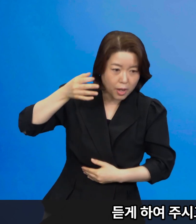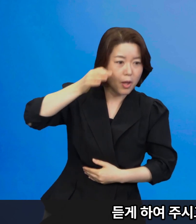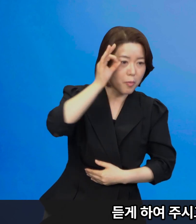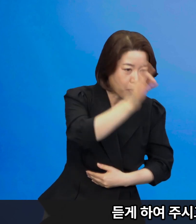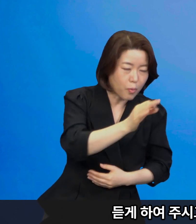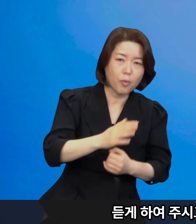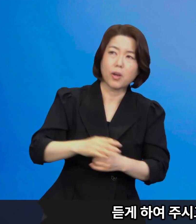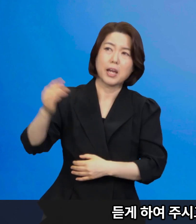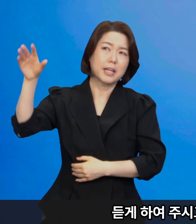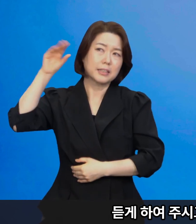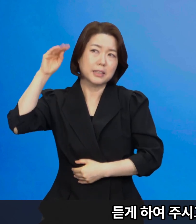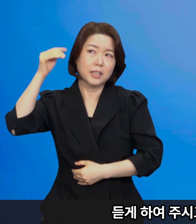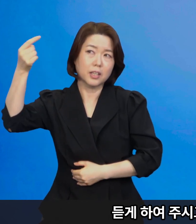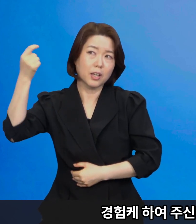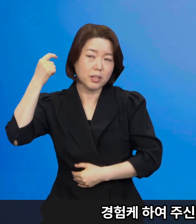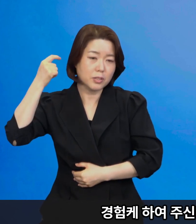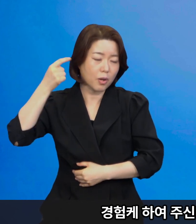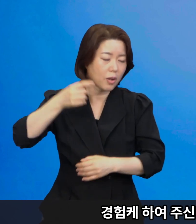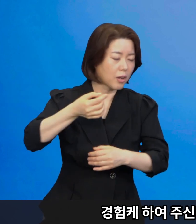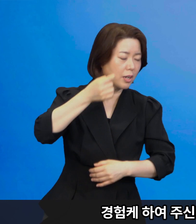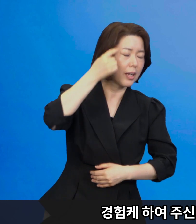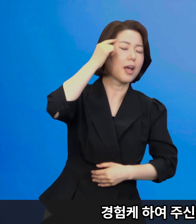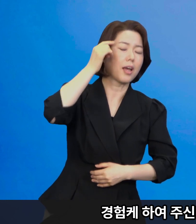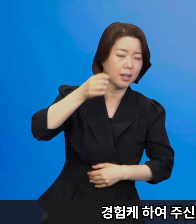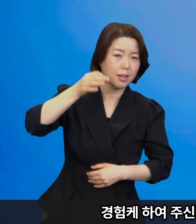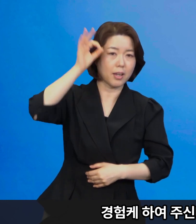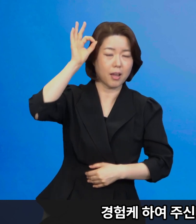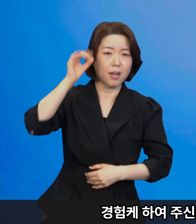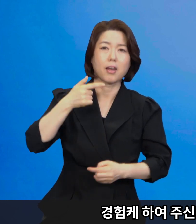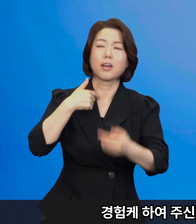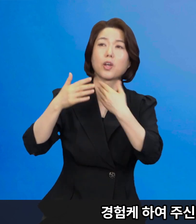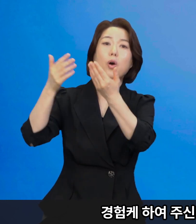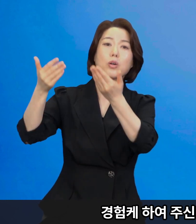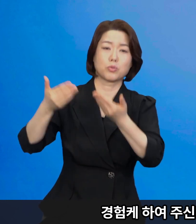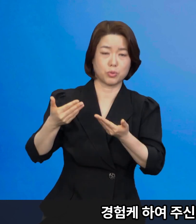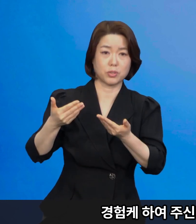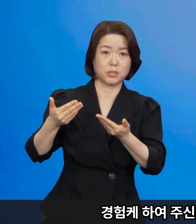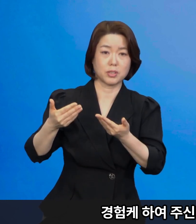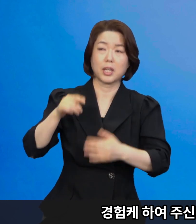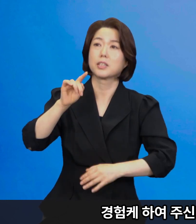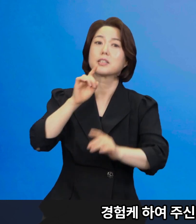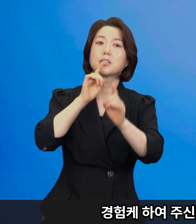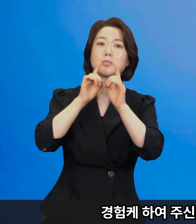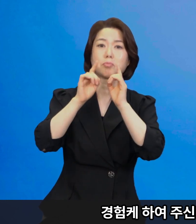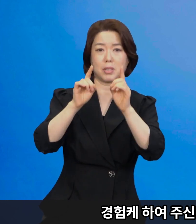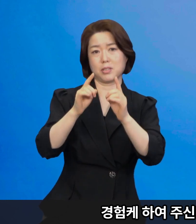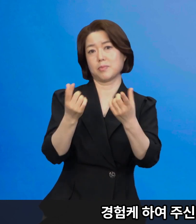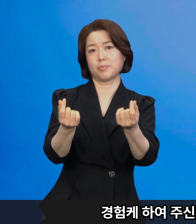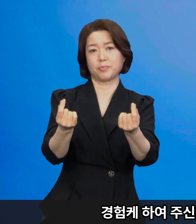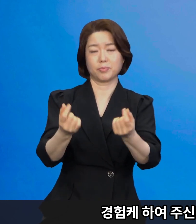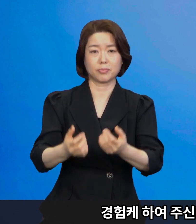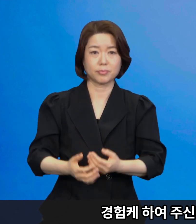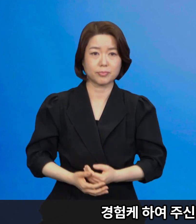하여 주시고 깨닫게 하여 주시고 경험케 하여 주신다는 말씀이 되겠습니다.